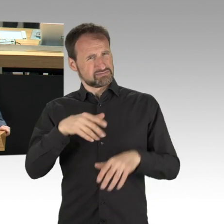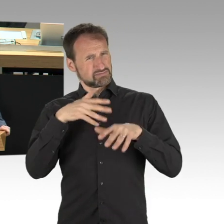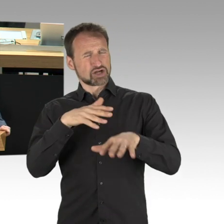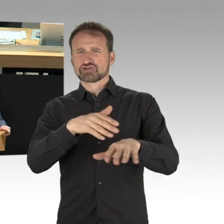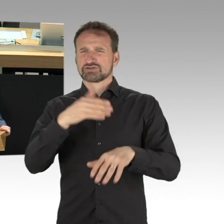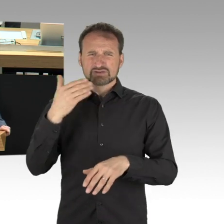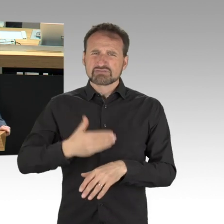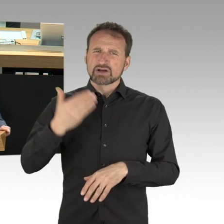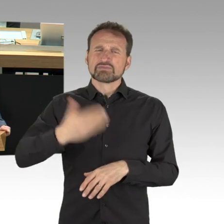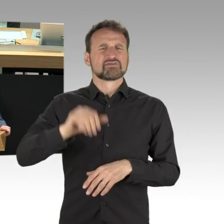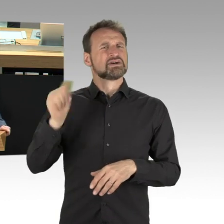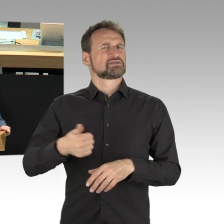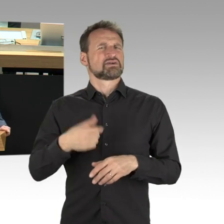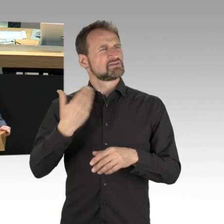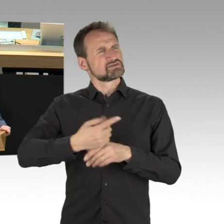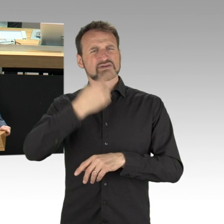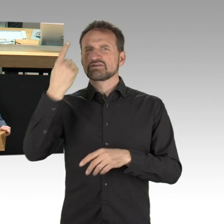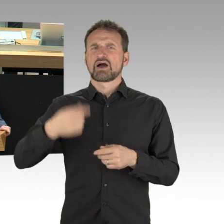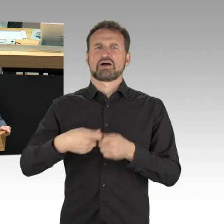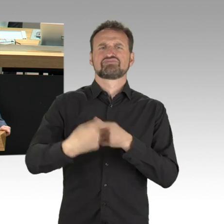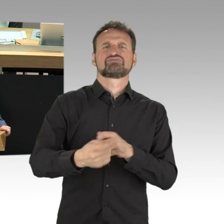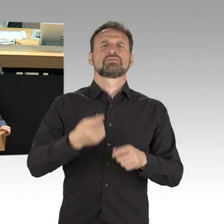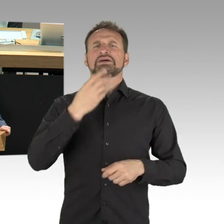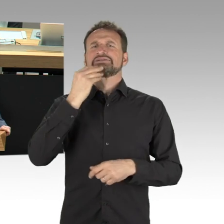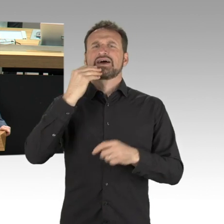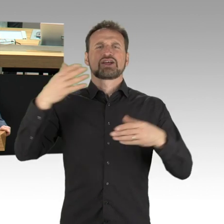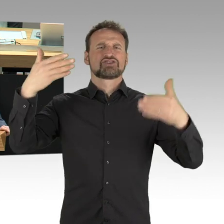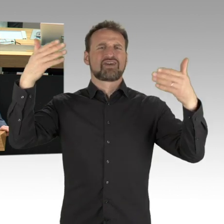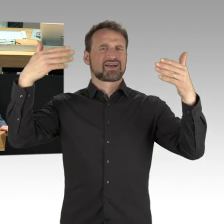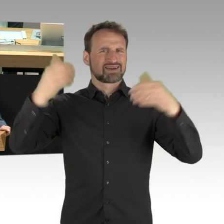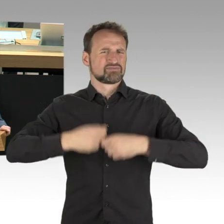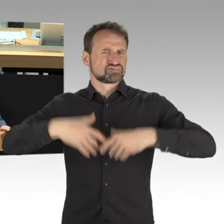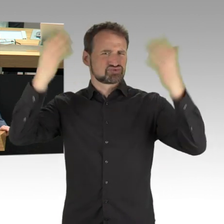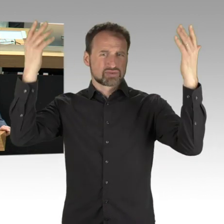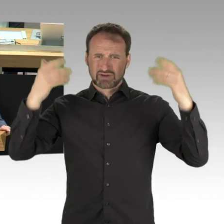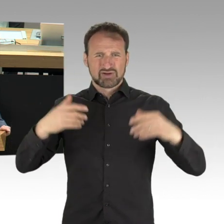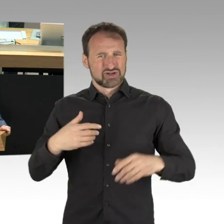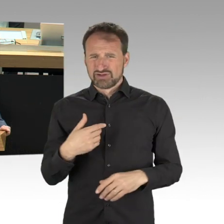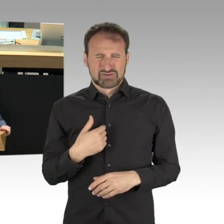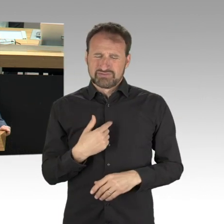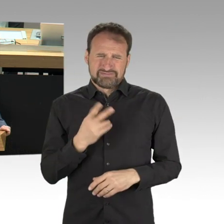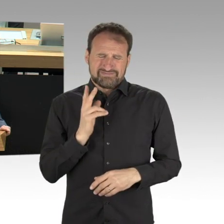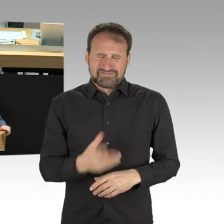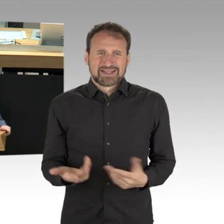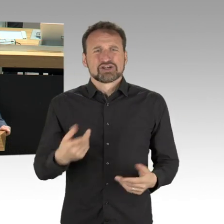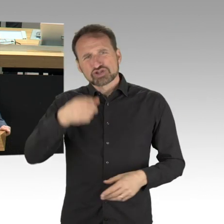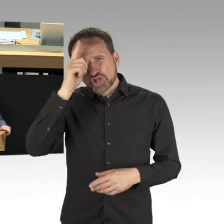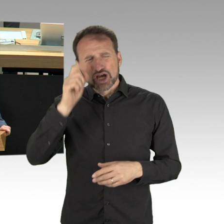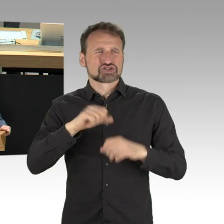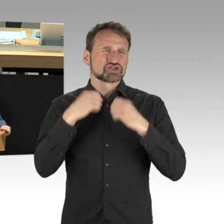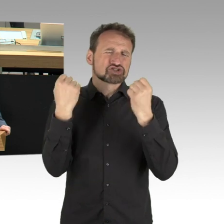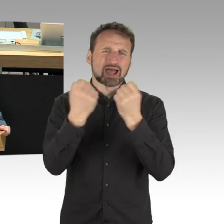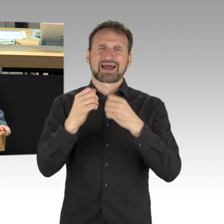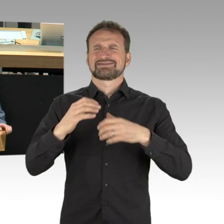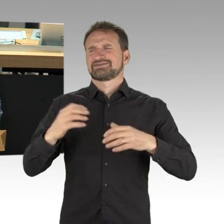dieses Staates infrage gestellt wird. Das ist deutsche Staatsräson, dass Israel ein Bestandsrecht hat, das es sich verteidigen darf Und dafür stehen wir alle